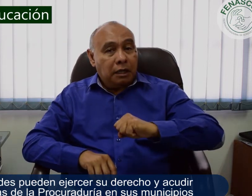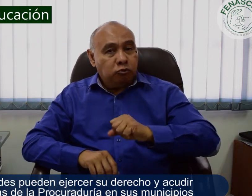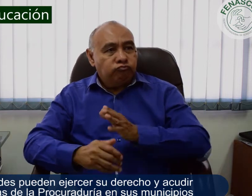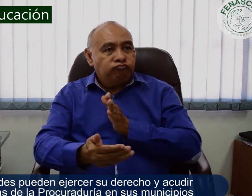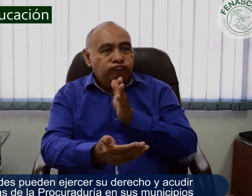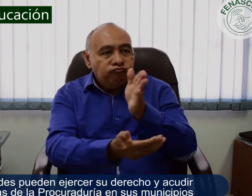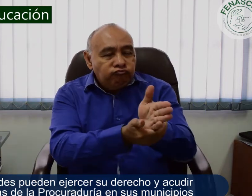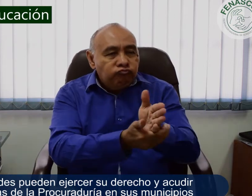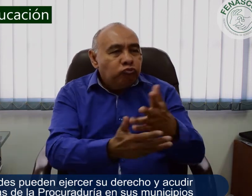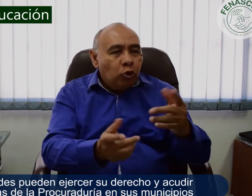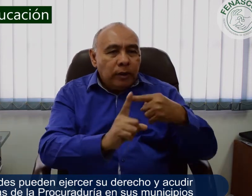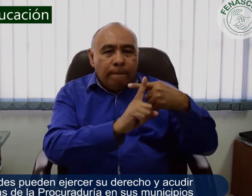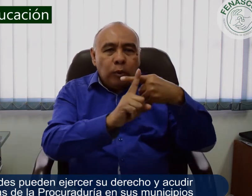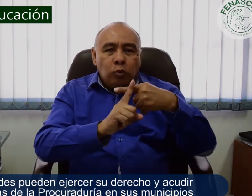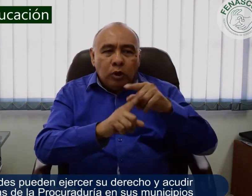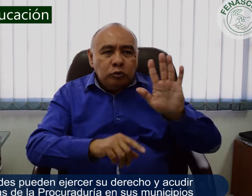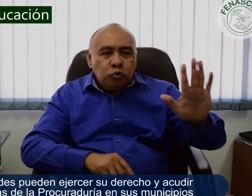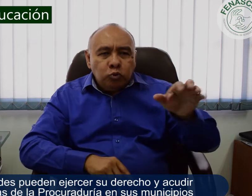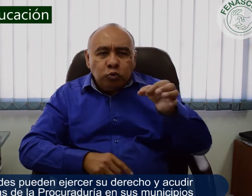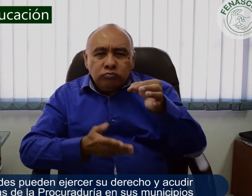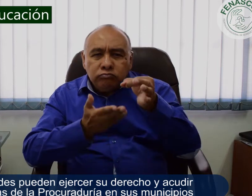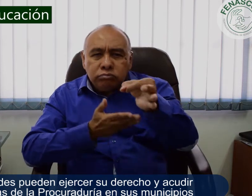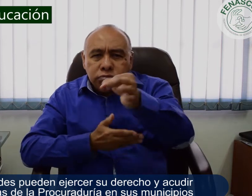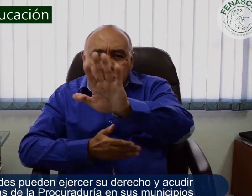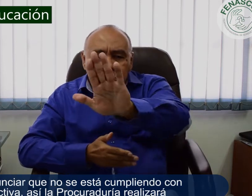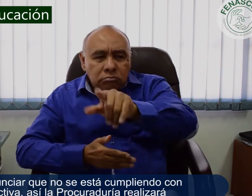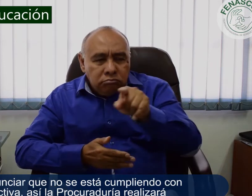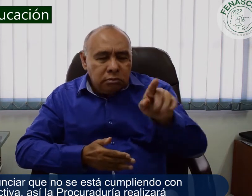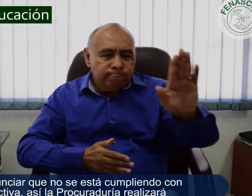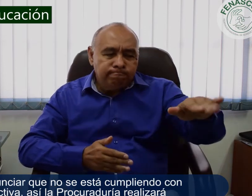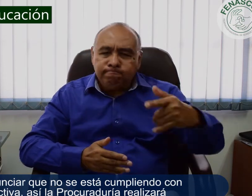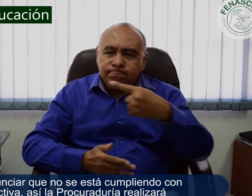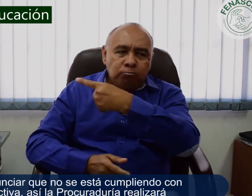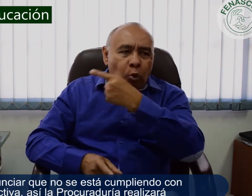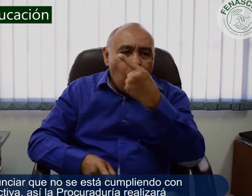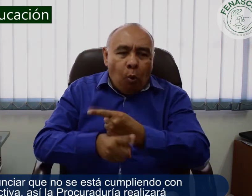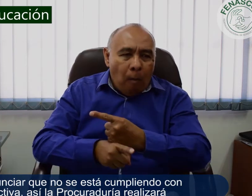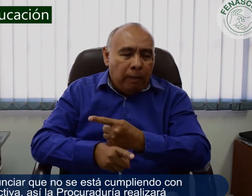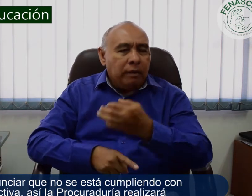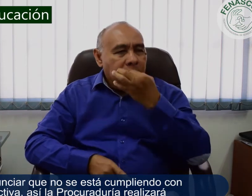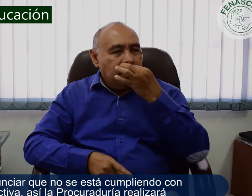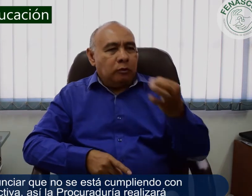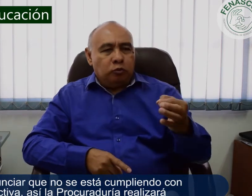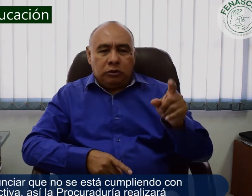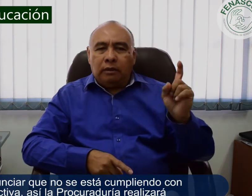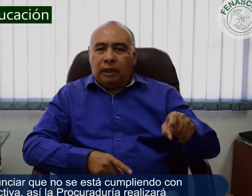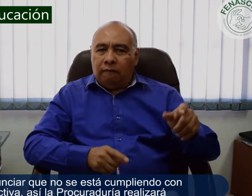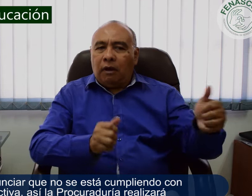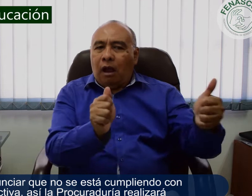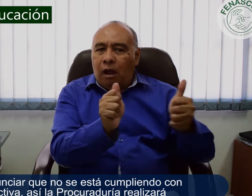acudir a las oficinas de la Procuraduría en sus municipios para denunciar que no se está cumpliendo con la directiva.